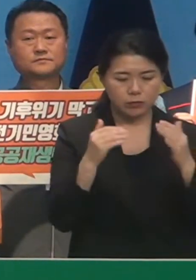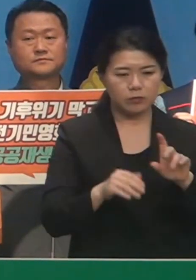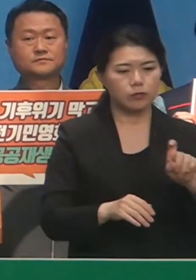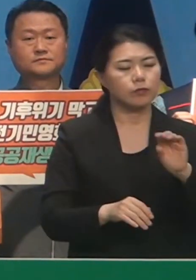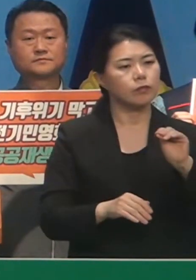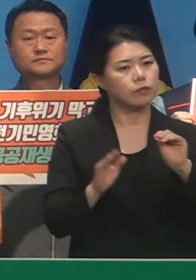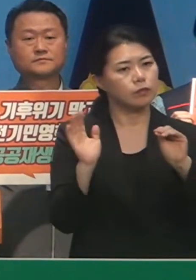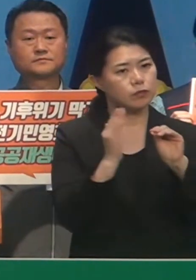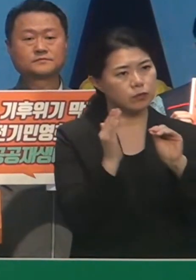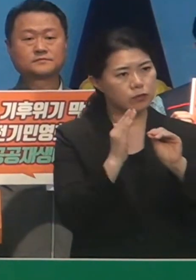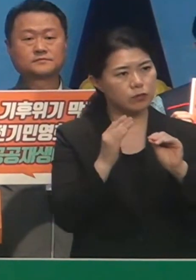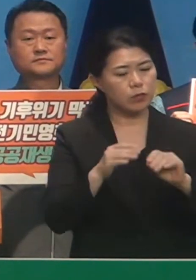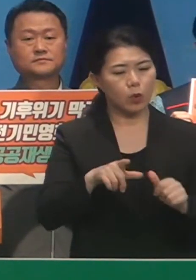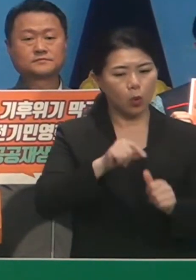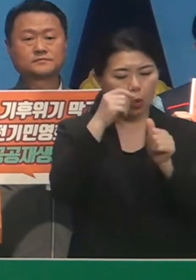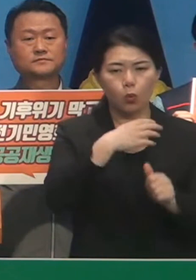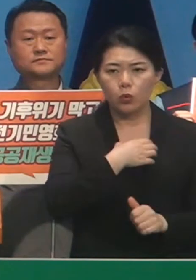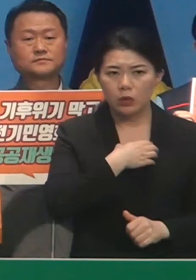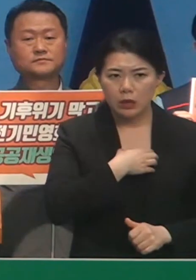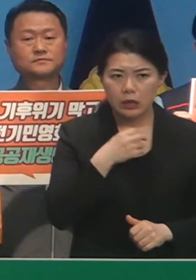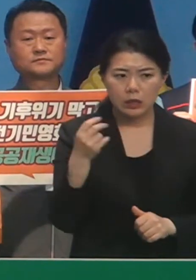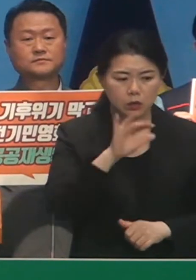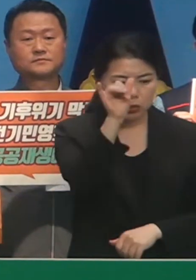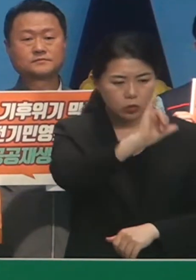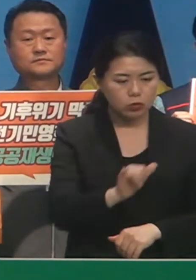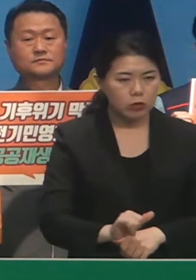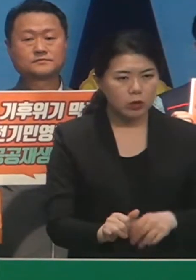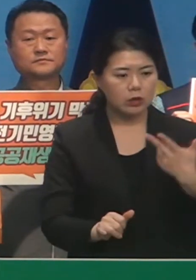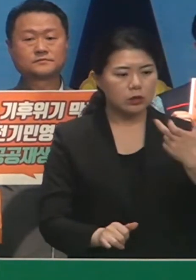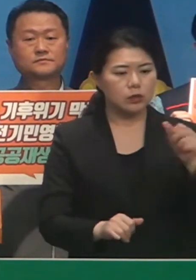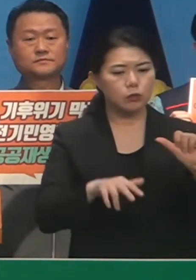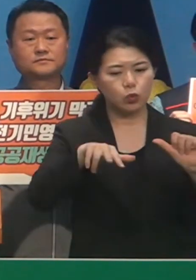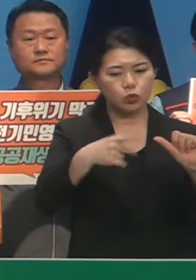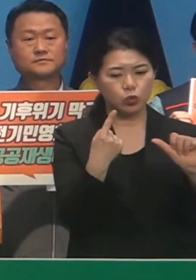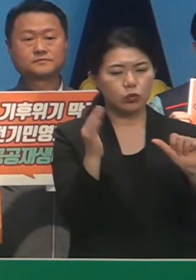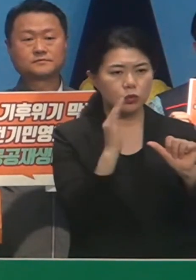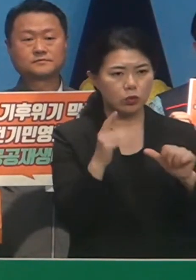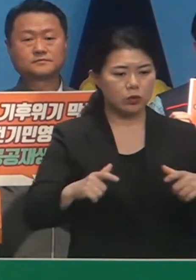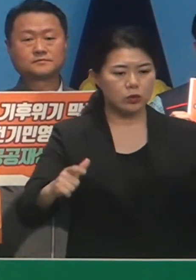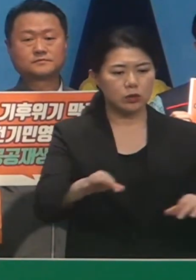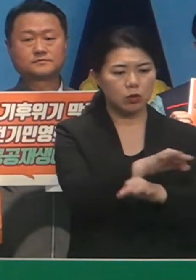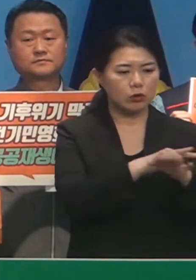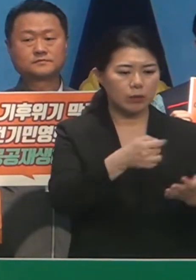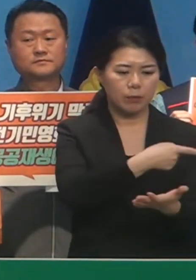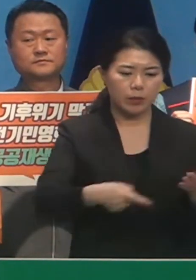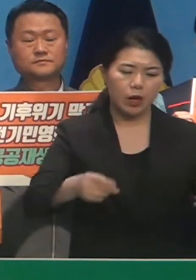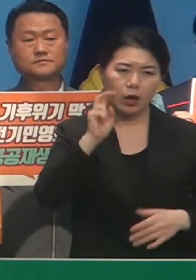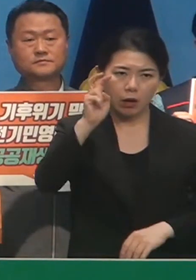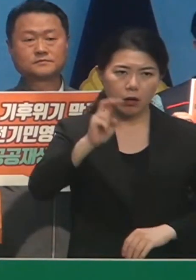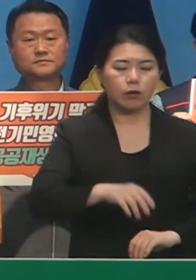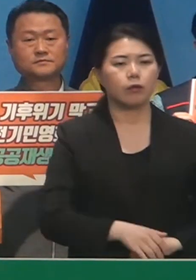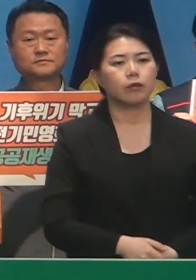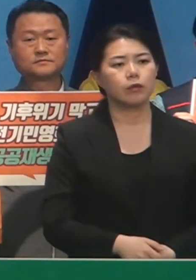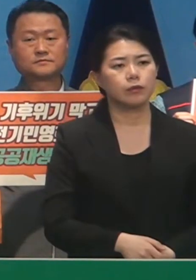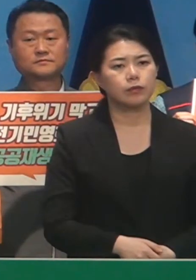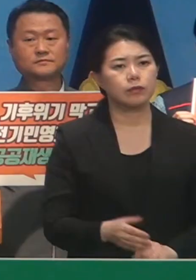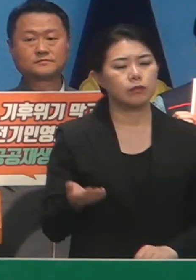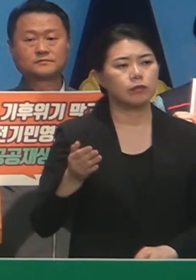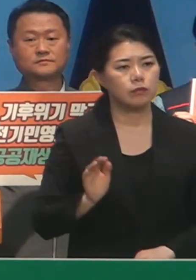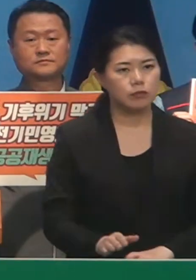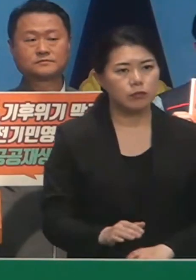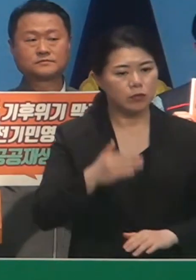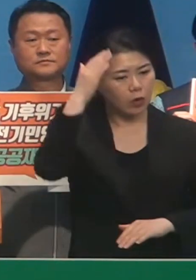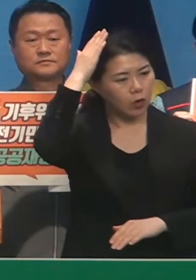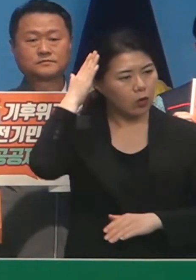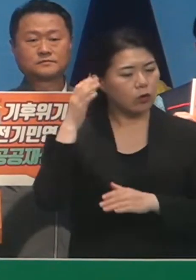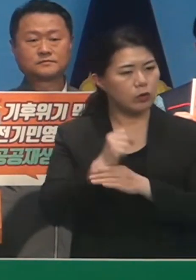명의 고용위기와 함께 전국적으로 약 75조 원의 지역경제 피해가 예상되고 있습니다. 하지만